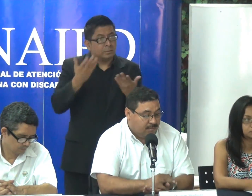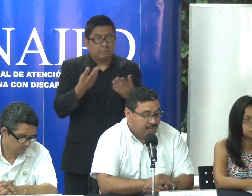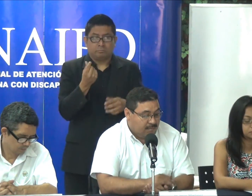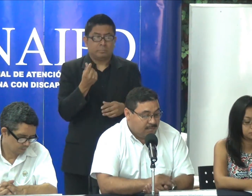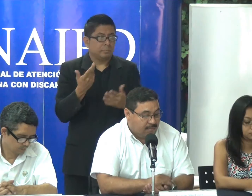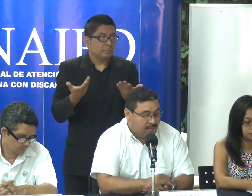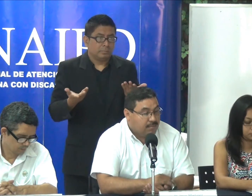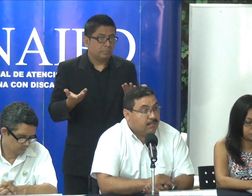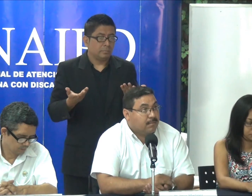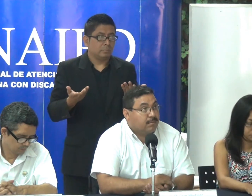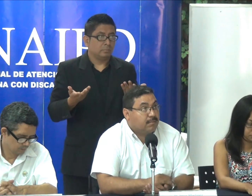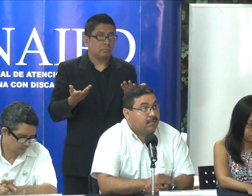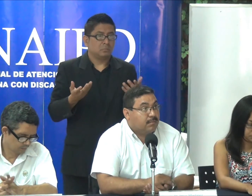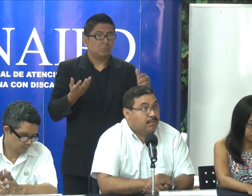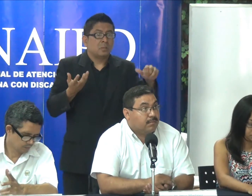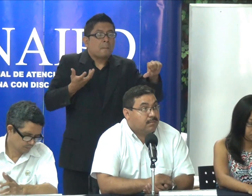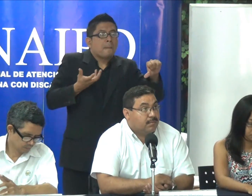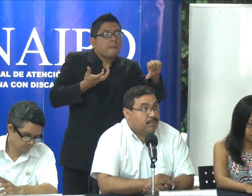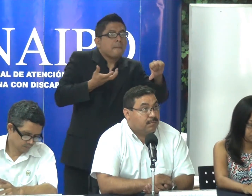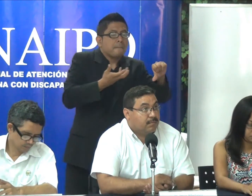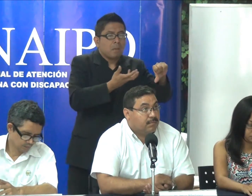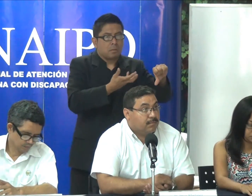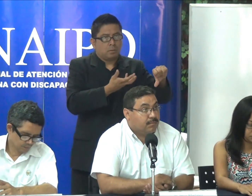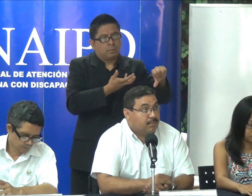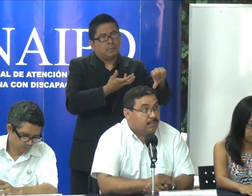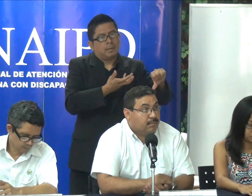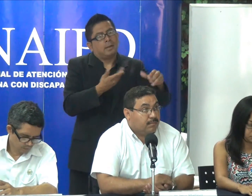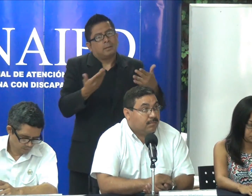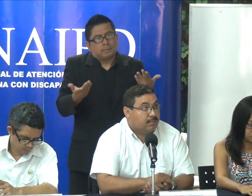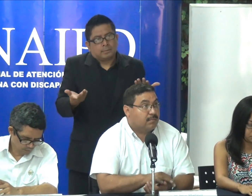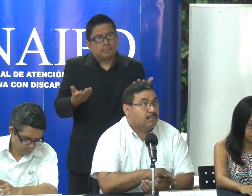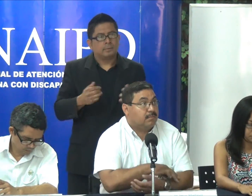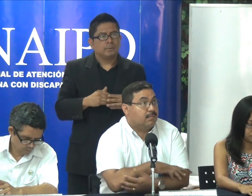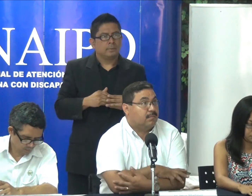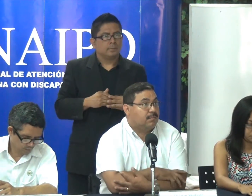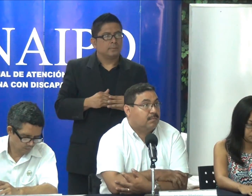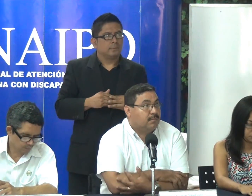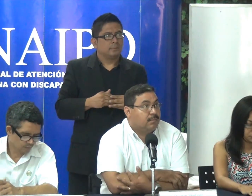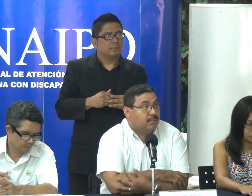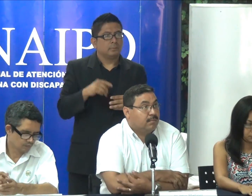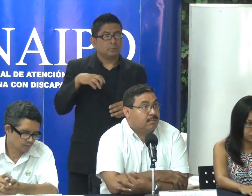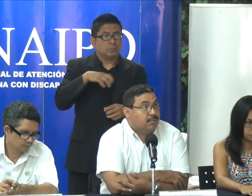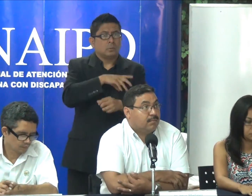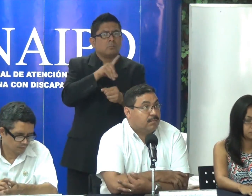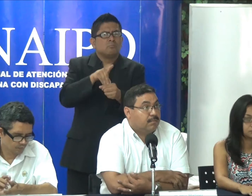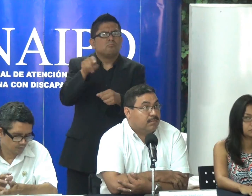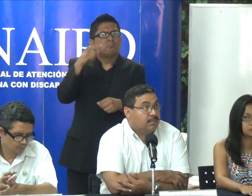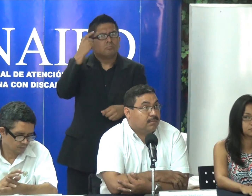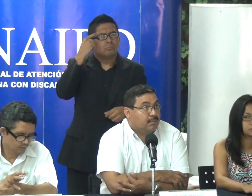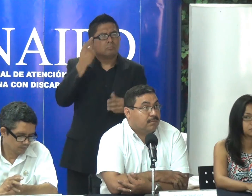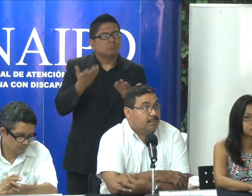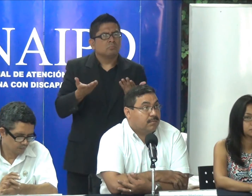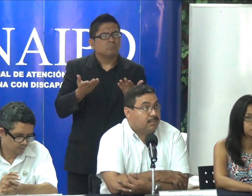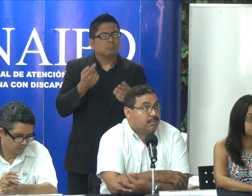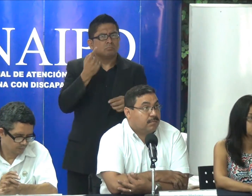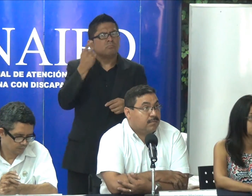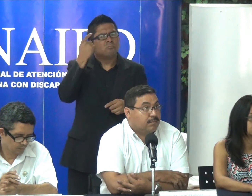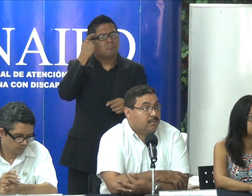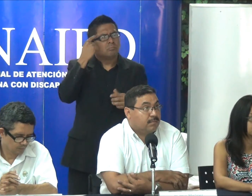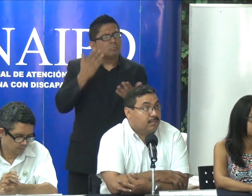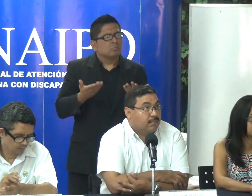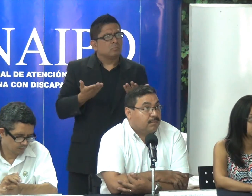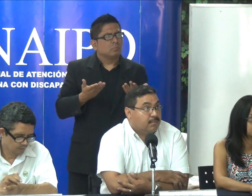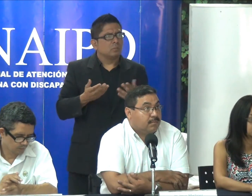ingreso, optan por estos caminos. En ese sentido, como CONAIPD, ¿cómo ven